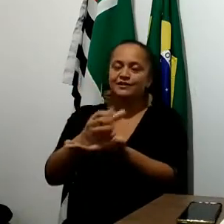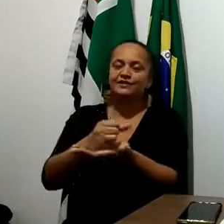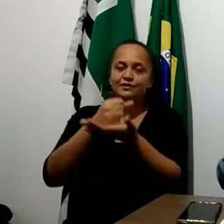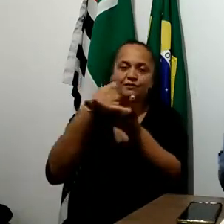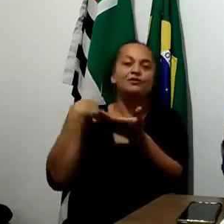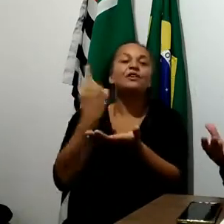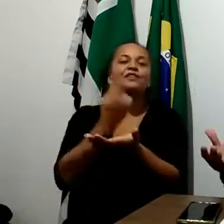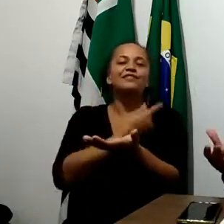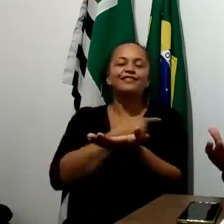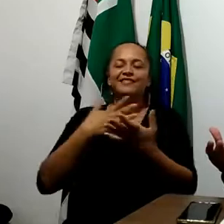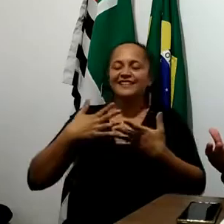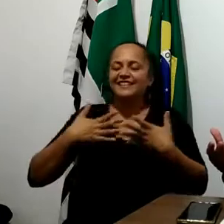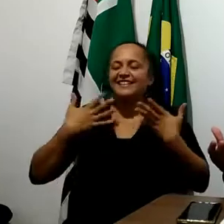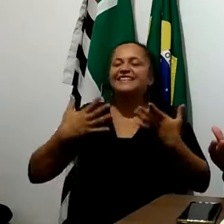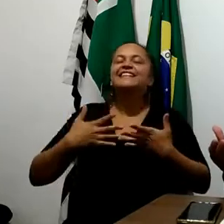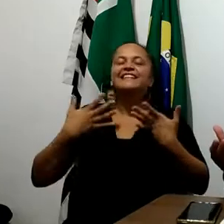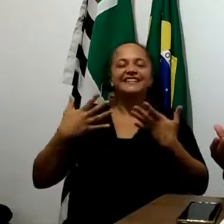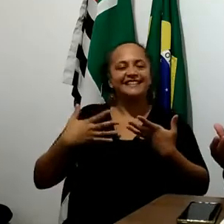a nossa salvação,